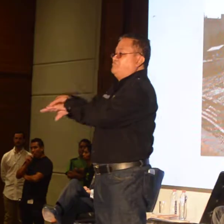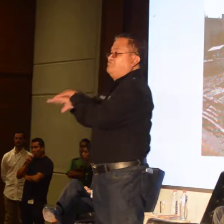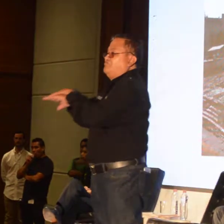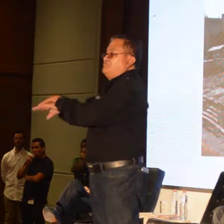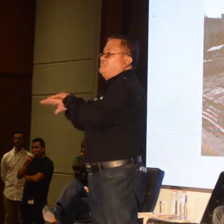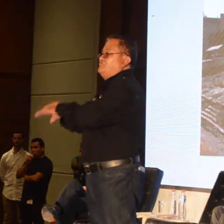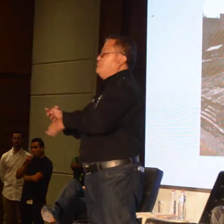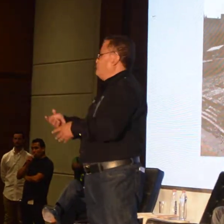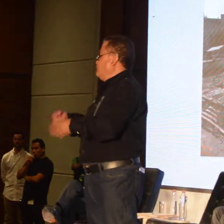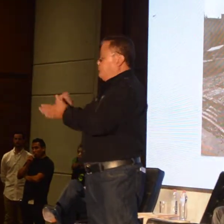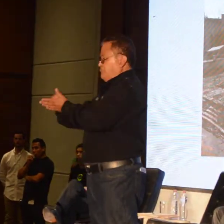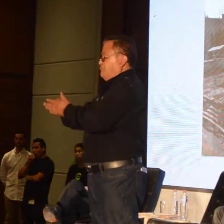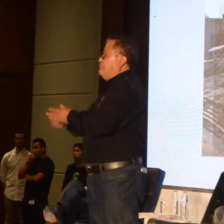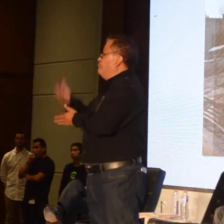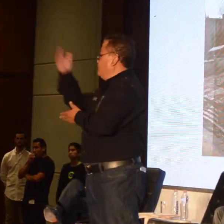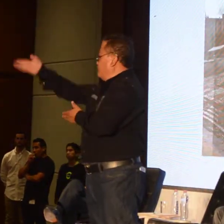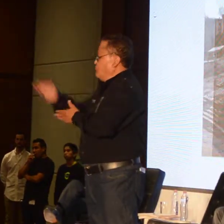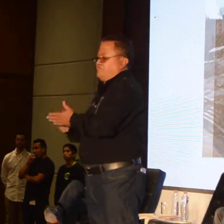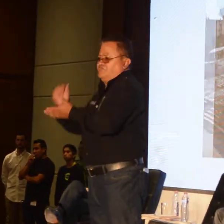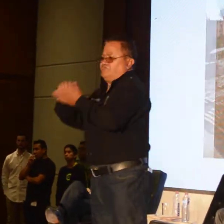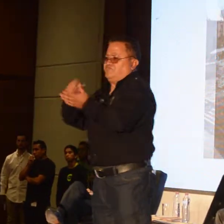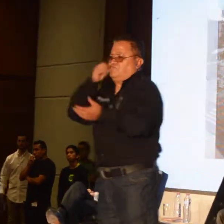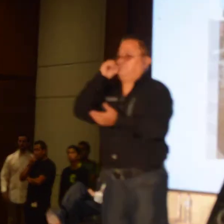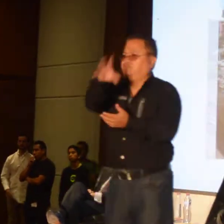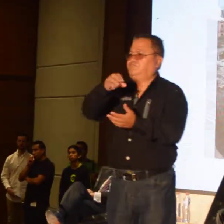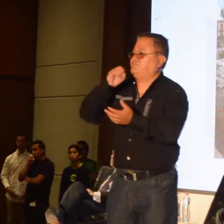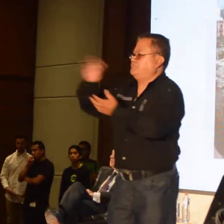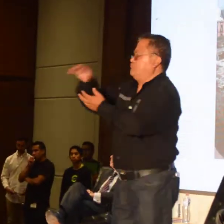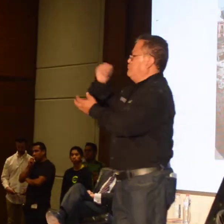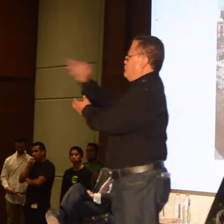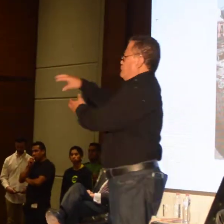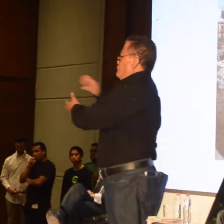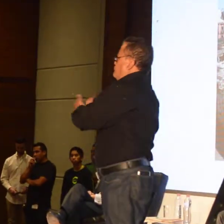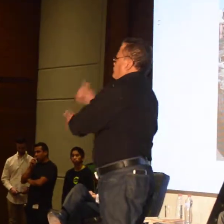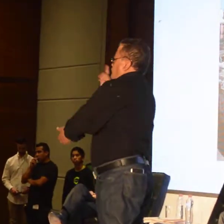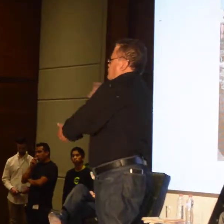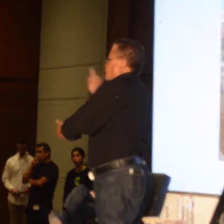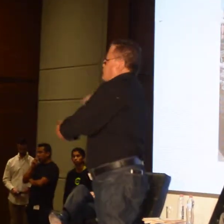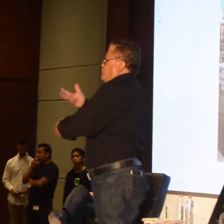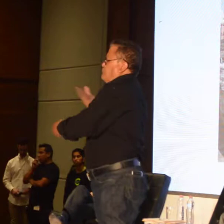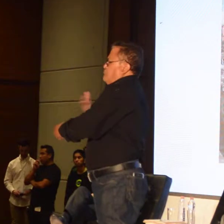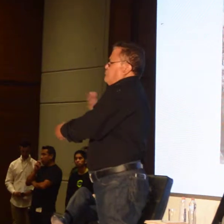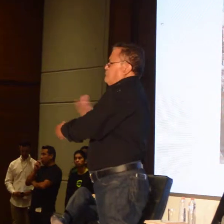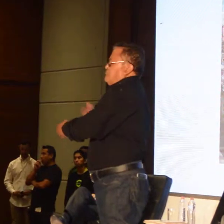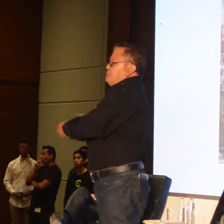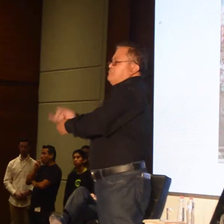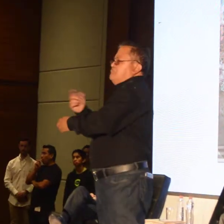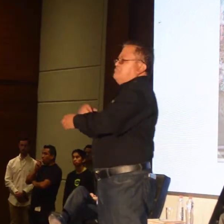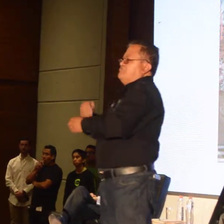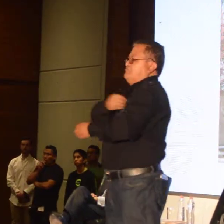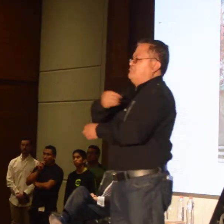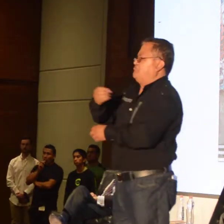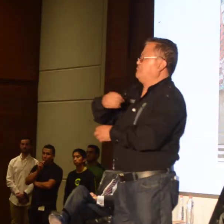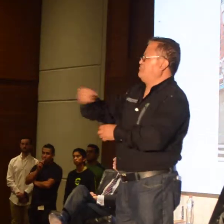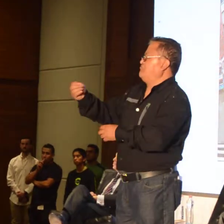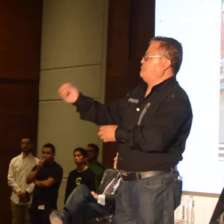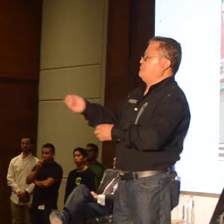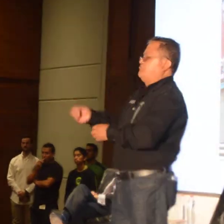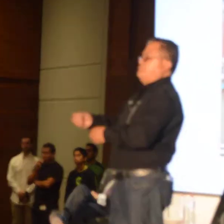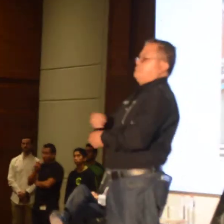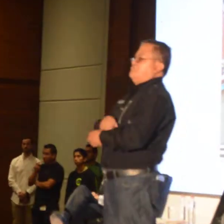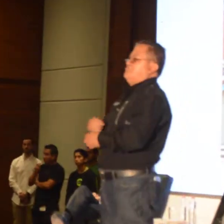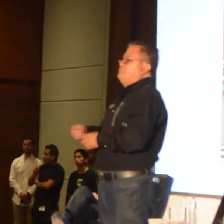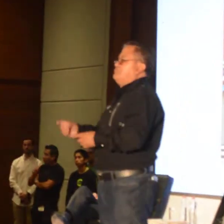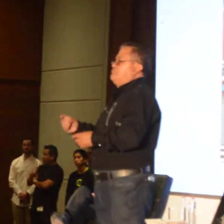mandarles escritos, solicitarles apoyo, pero no tiene el jefe delegacional ninguna autoridad, atribución o